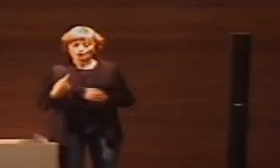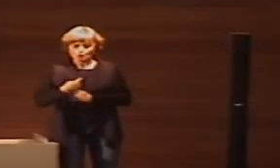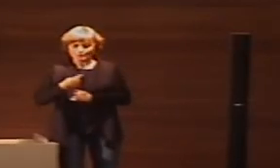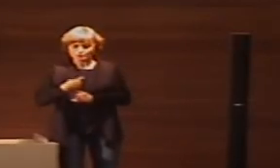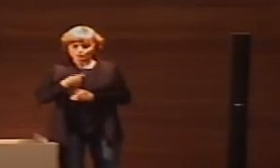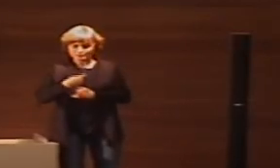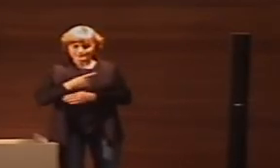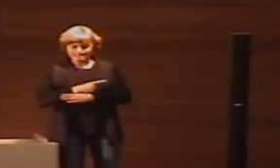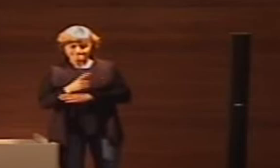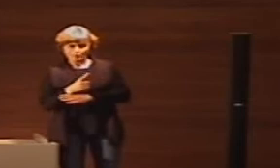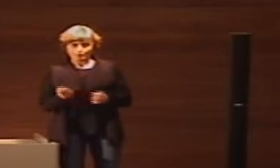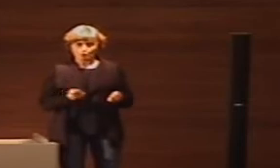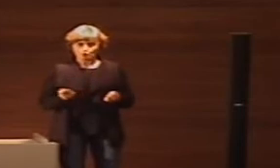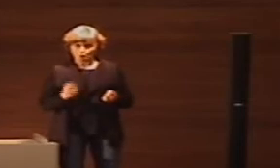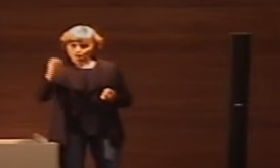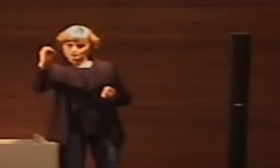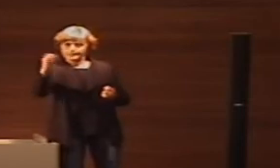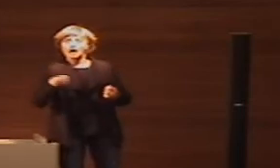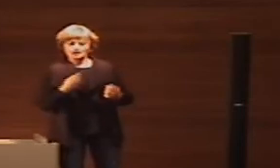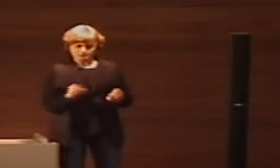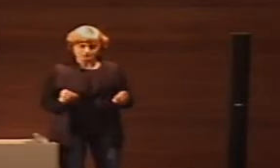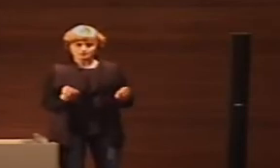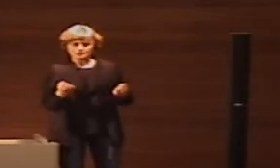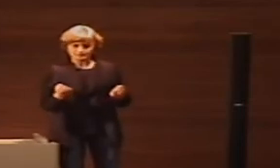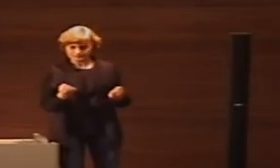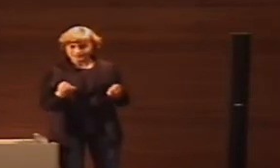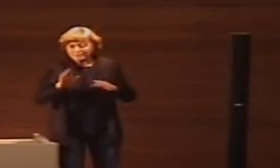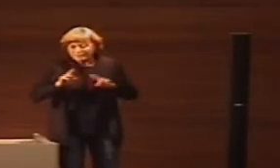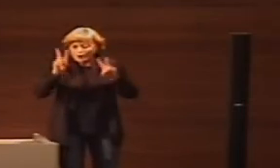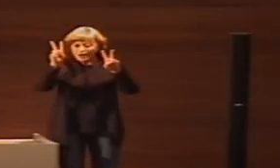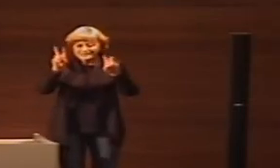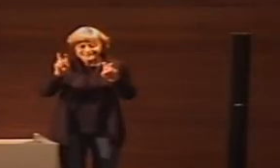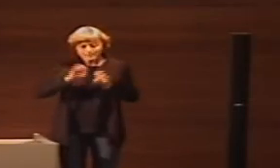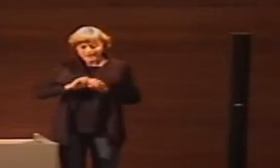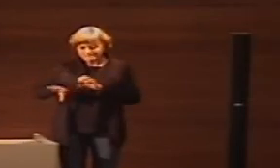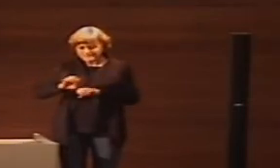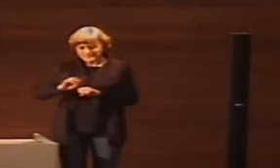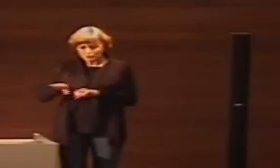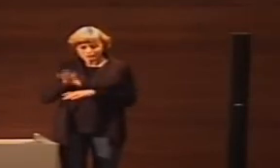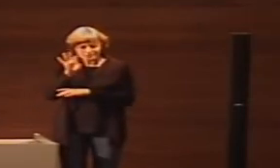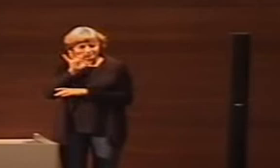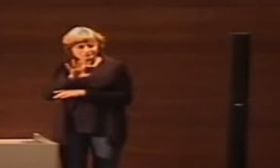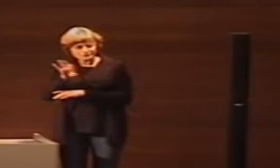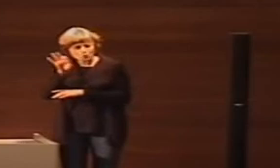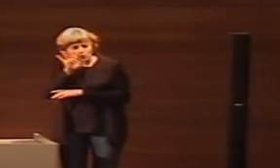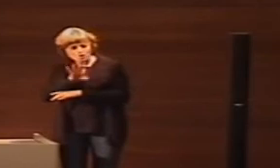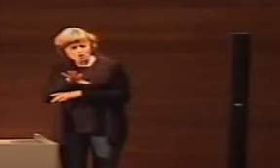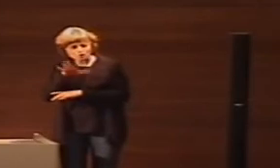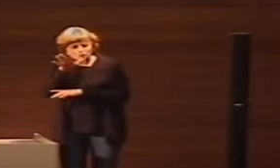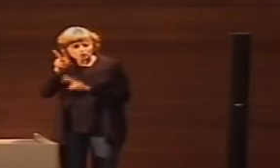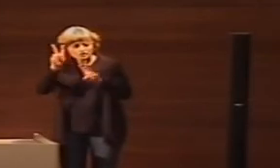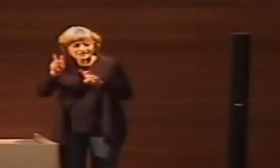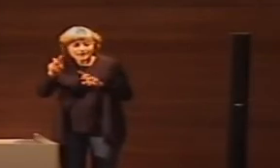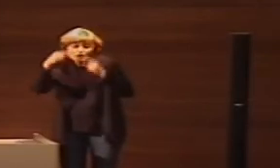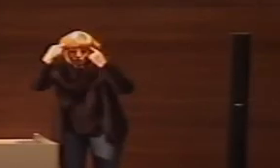de velocidad, etc., ¿no? En el ámbito de los residuos es curioso porque efectivamente se ha optado por una estrategia pues, muy voluntarista,